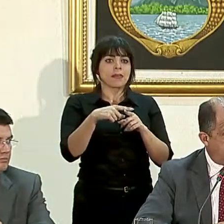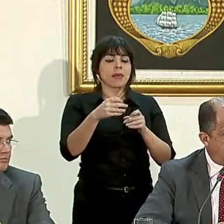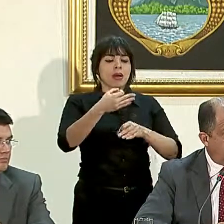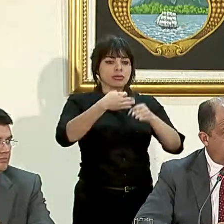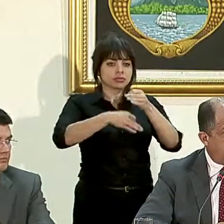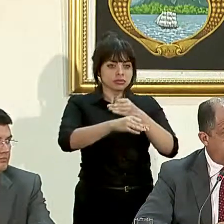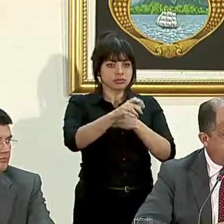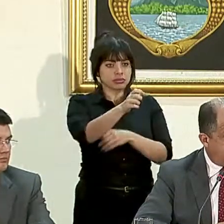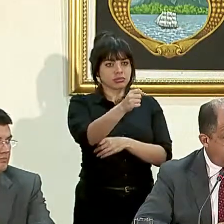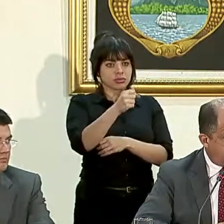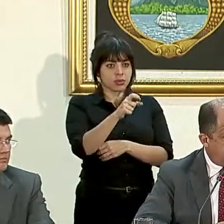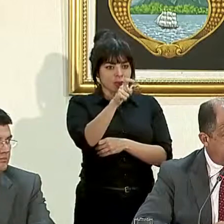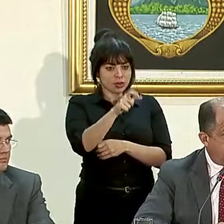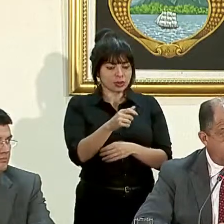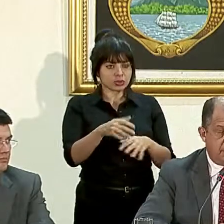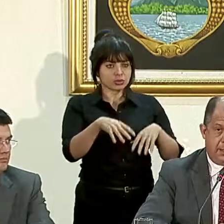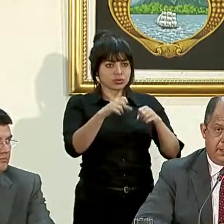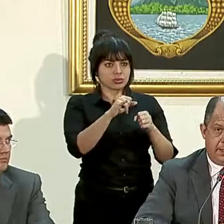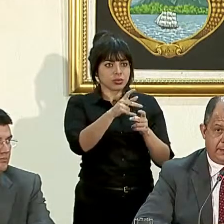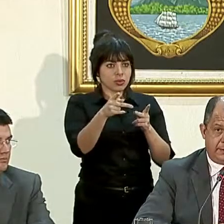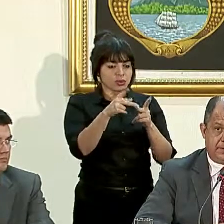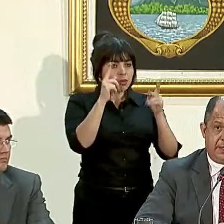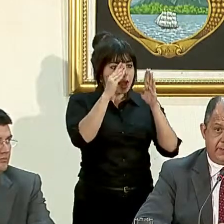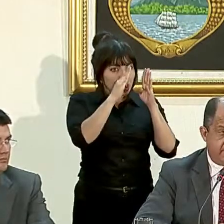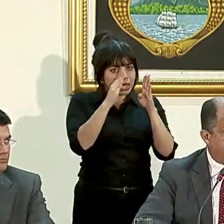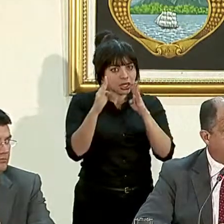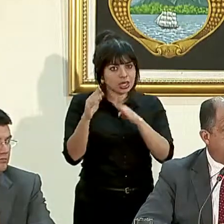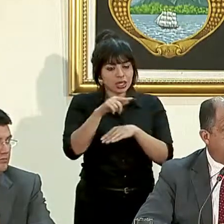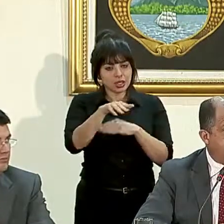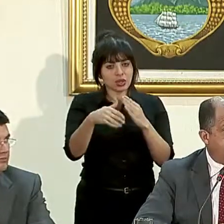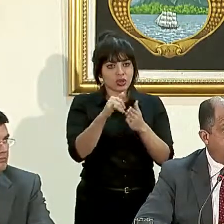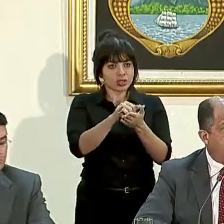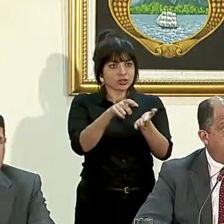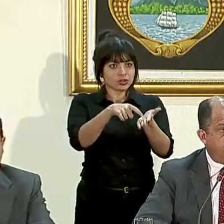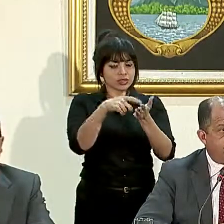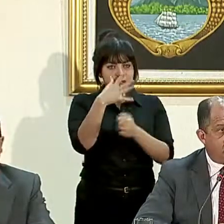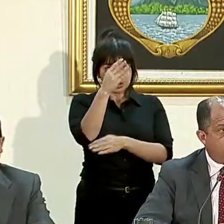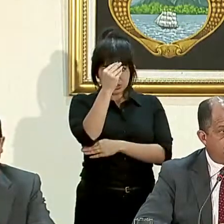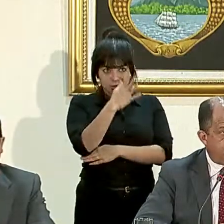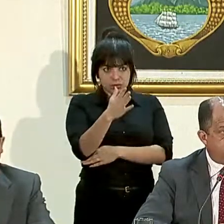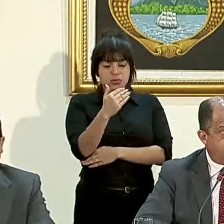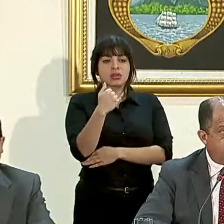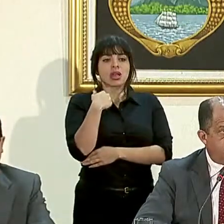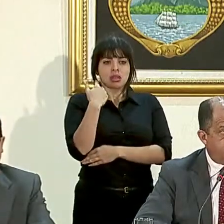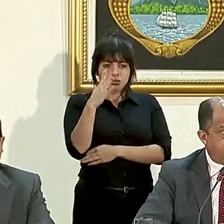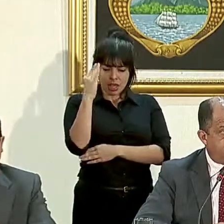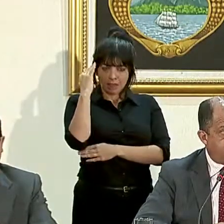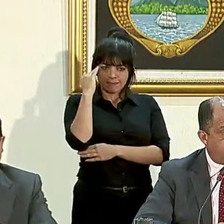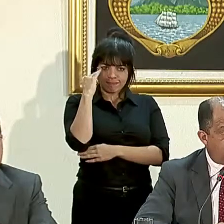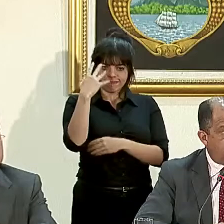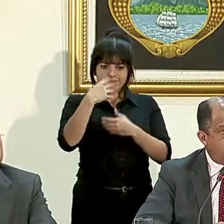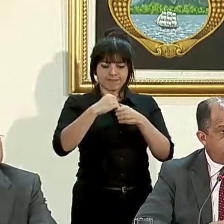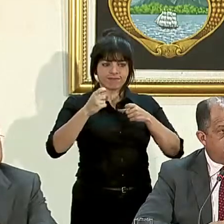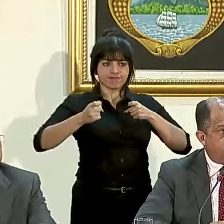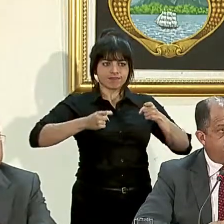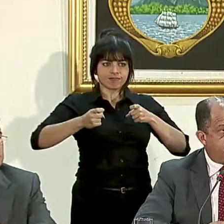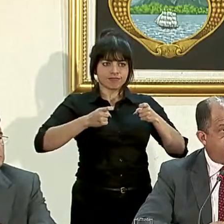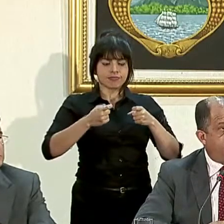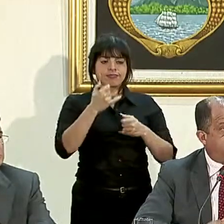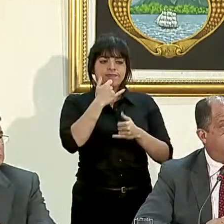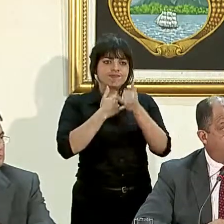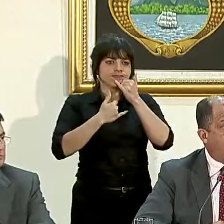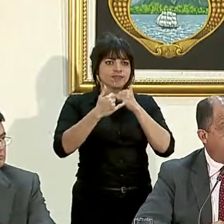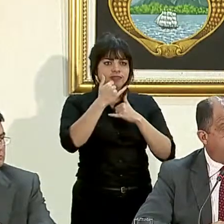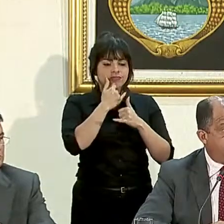de transición que atienda estos requerimientos. He señalado que hay conciencia en la administración que se ha